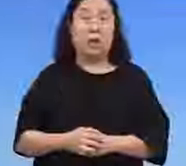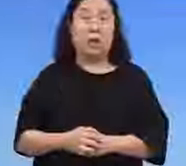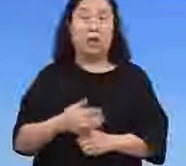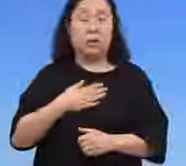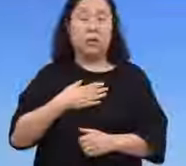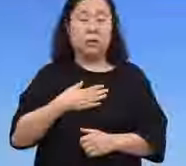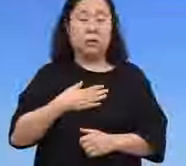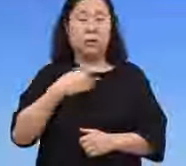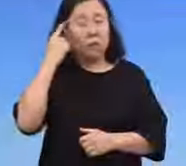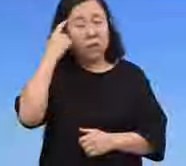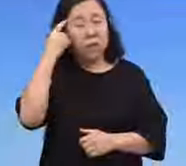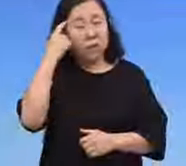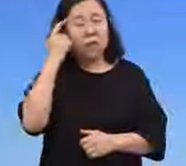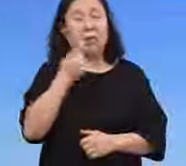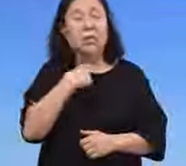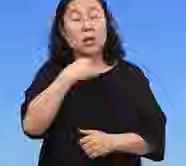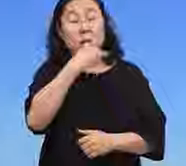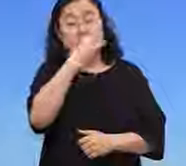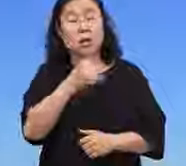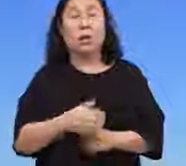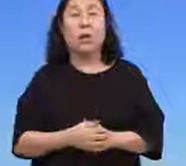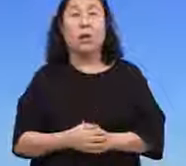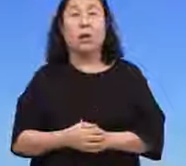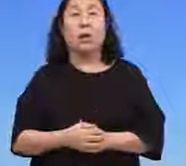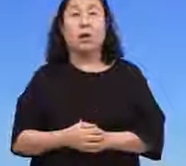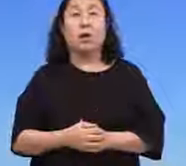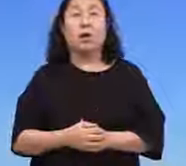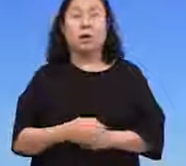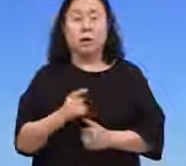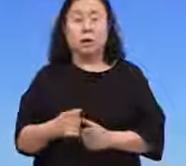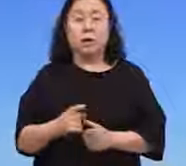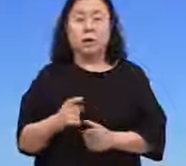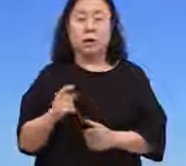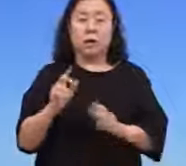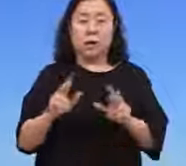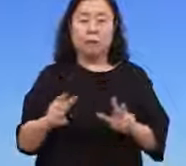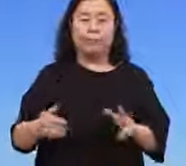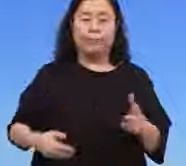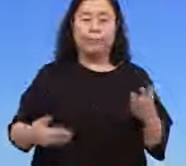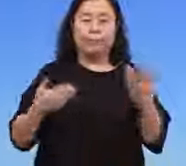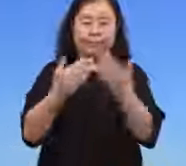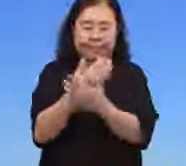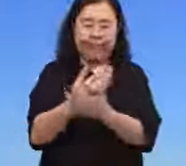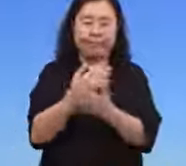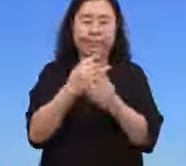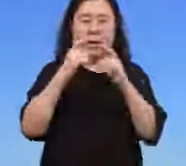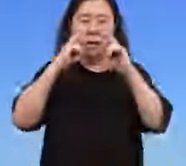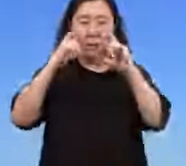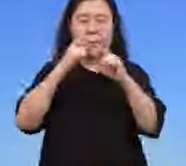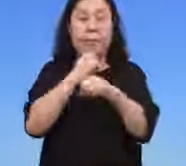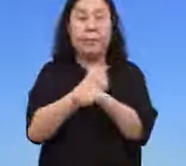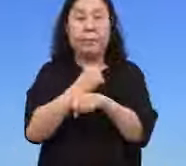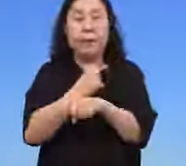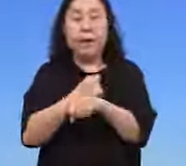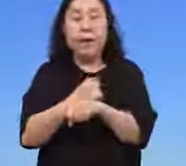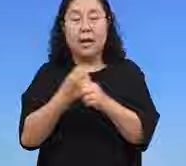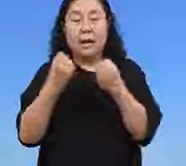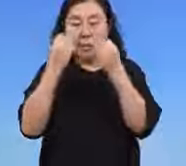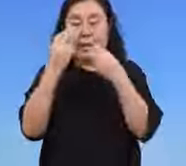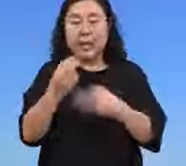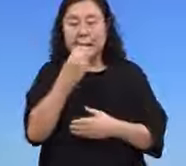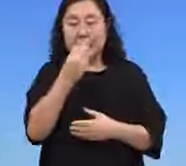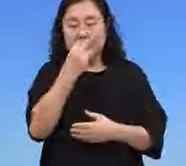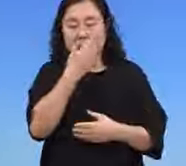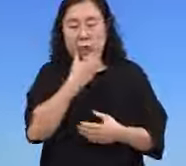잠깐 그런 생각을 한 적이 있습니다. 그리고 그것을 제가 공개적으로 회개합니다. 여러분, 새생명